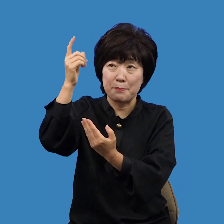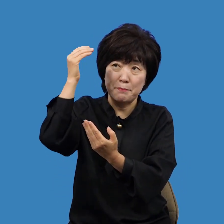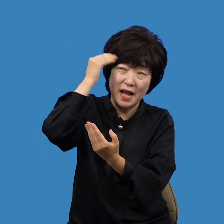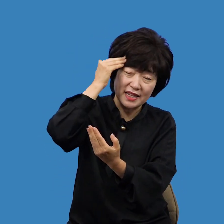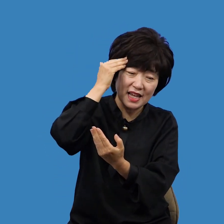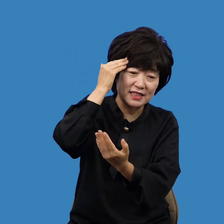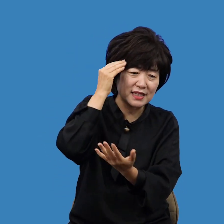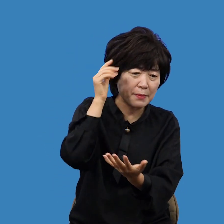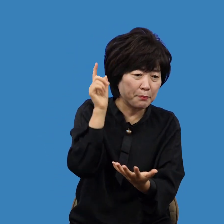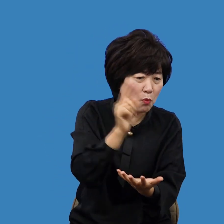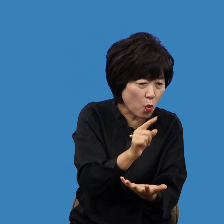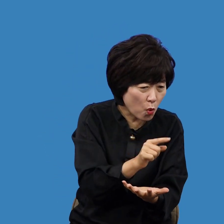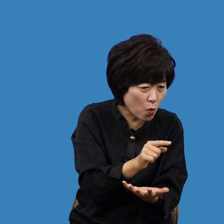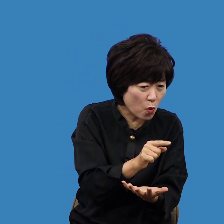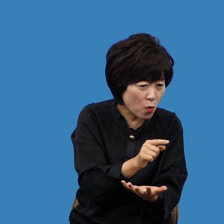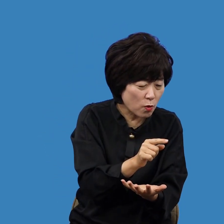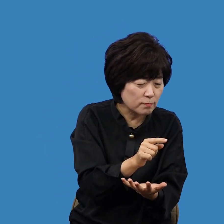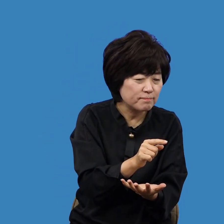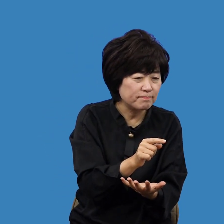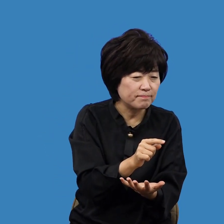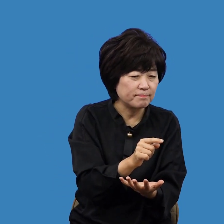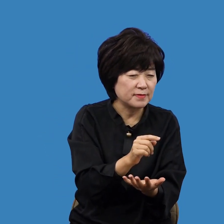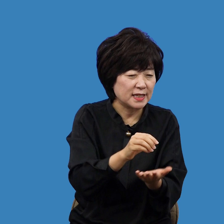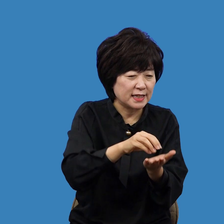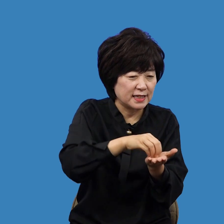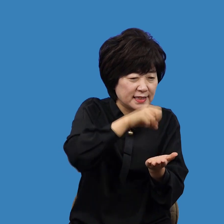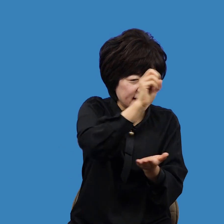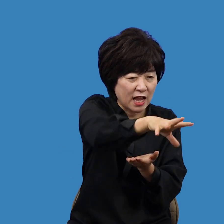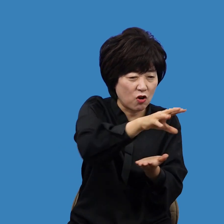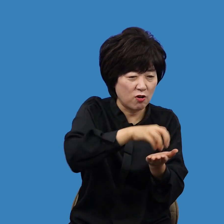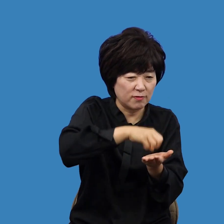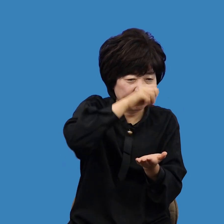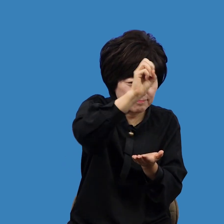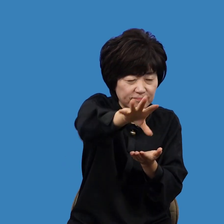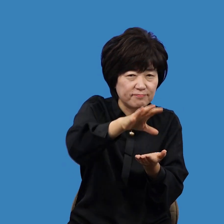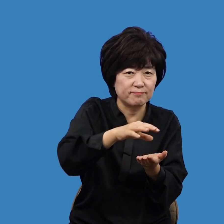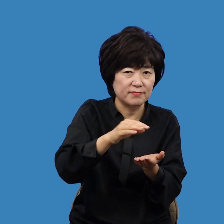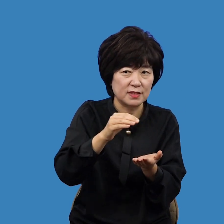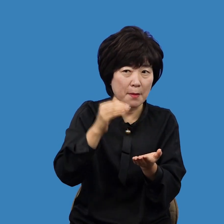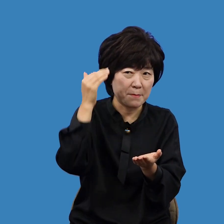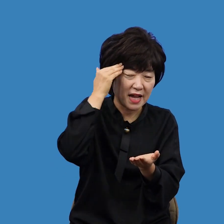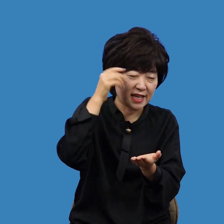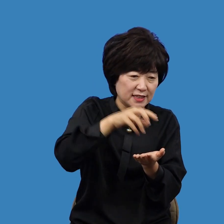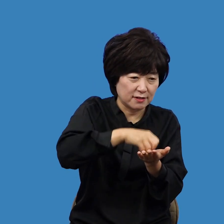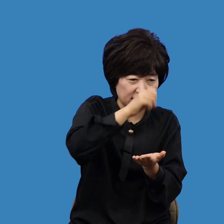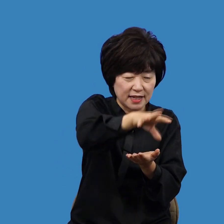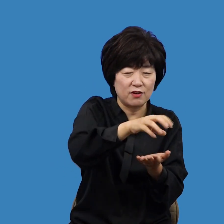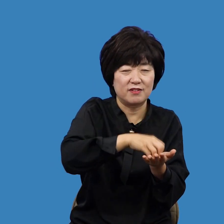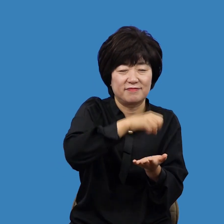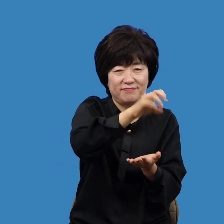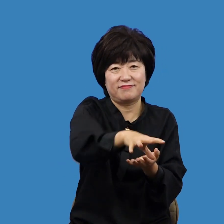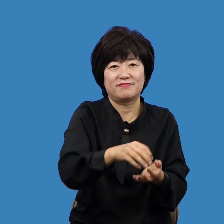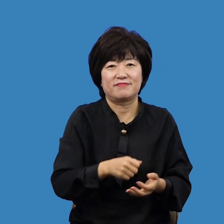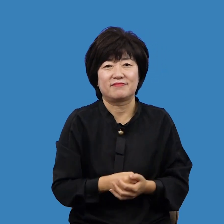먼저 보시고 그것을 계속 제거하세요. 그것이 영적인 삶인 줄 믿습니다.